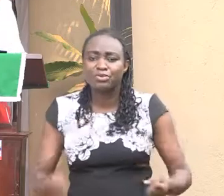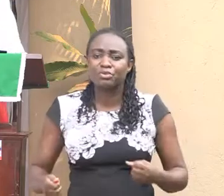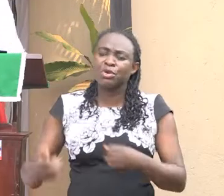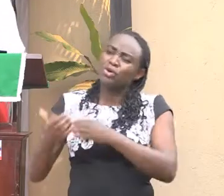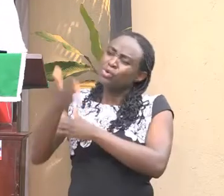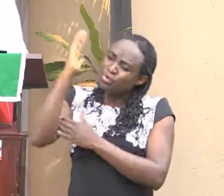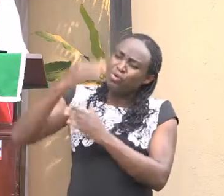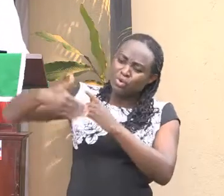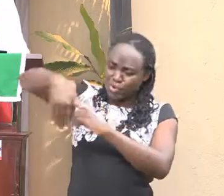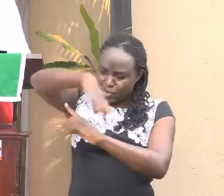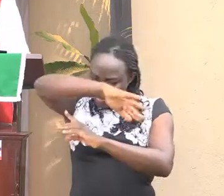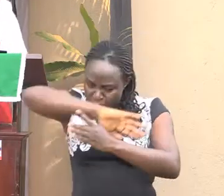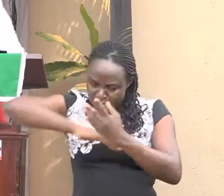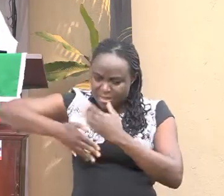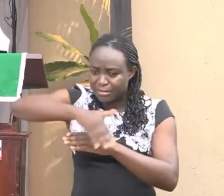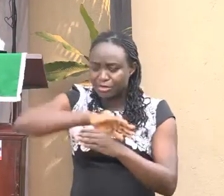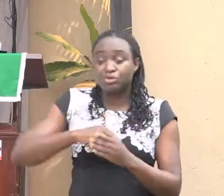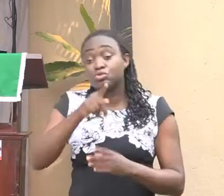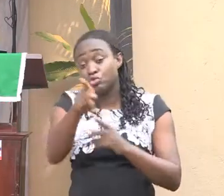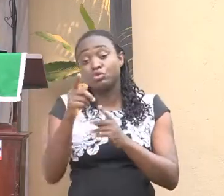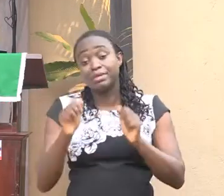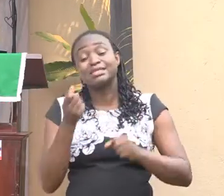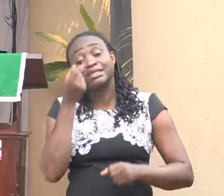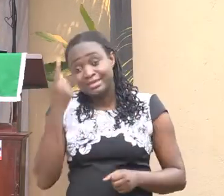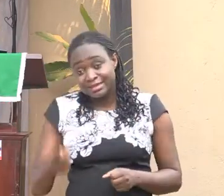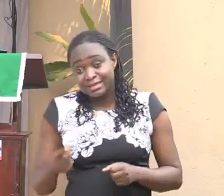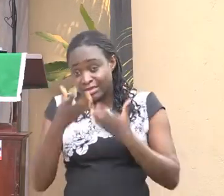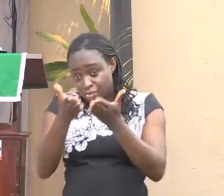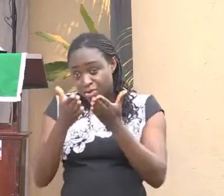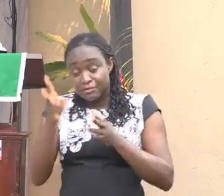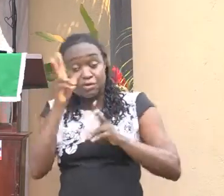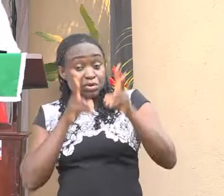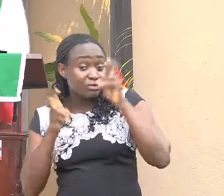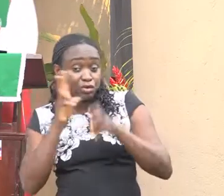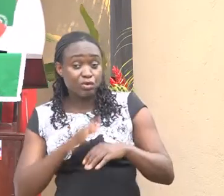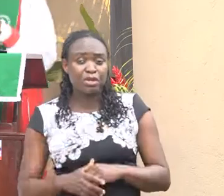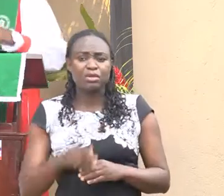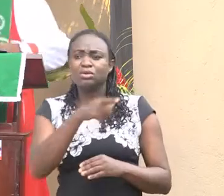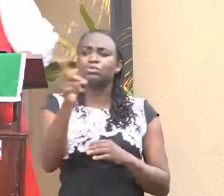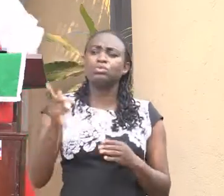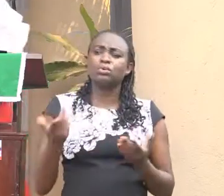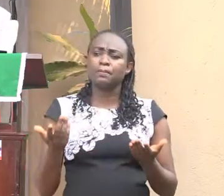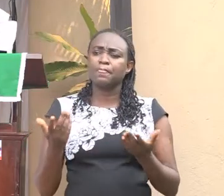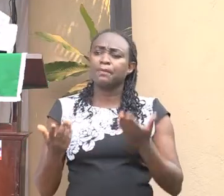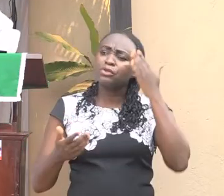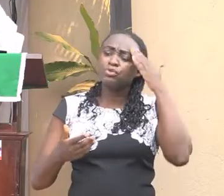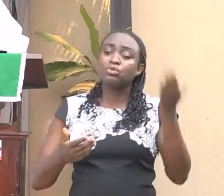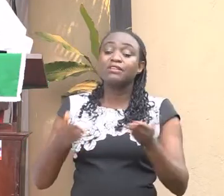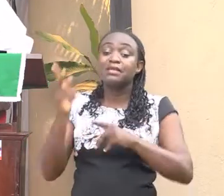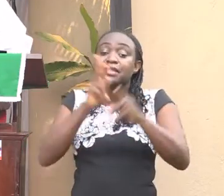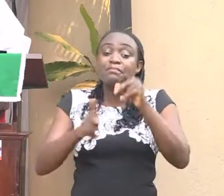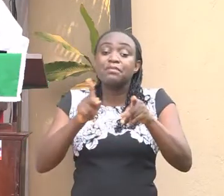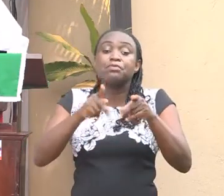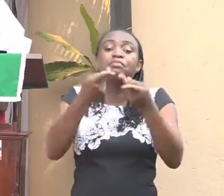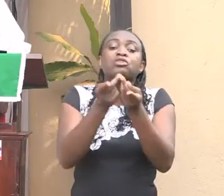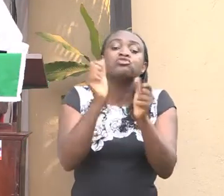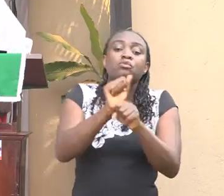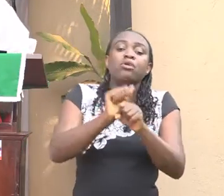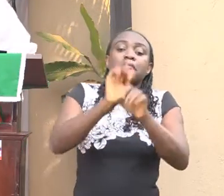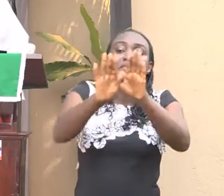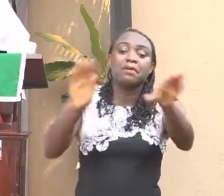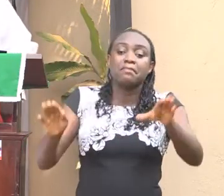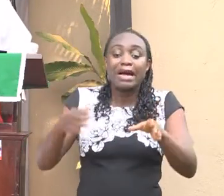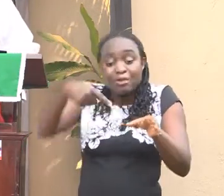Katonda twetulula njagala otegere gwe munanga ali wano ng'ongoberera tomanyi nti nno n'abantu b'okola nabo ku mirimu